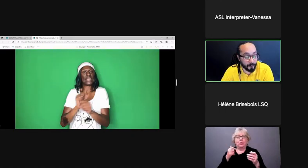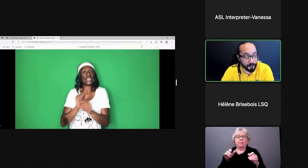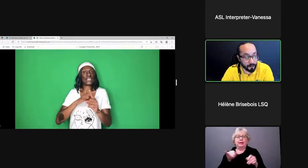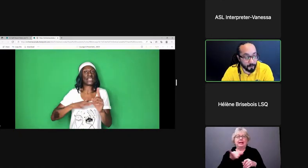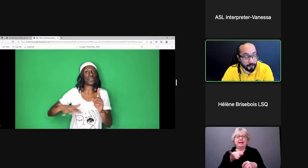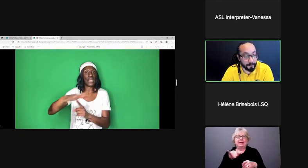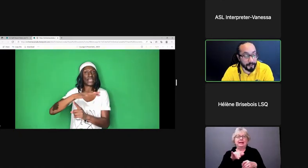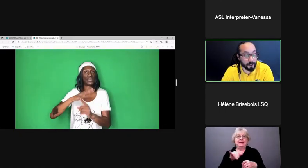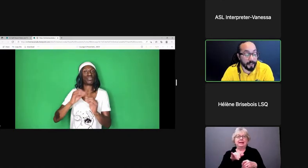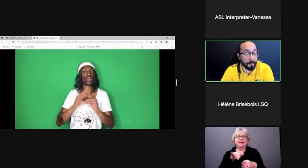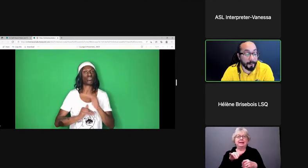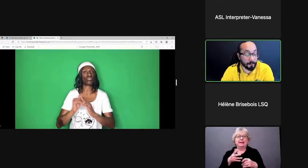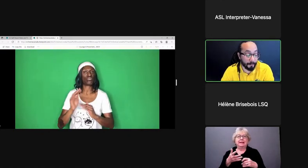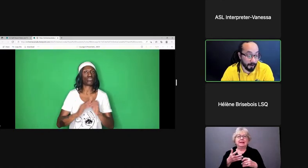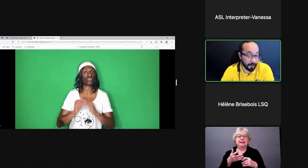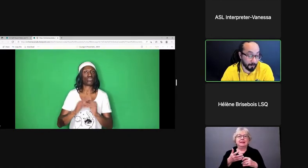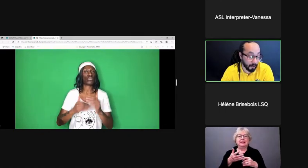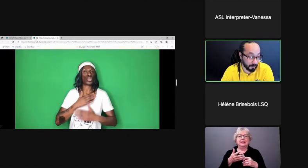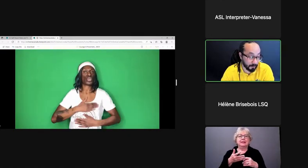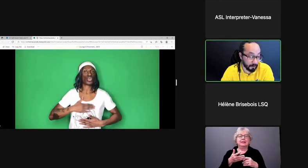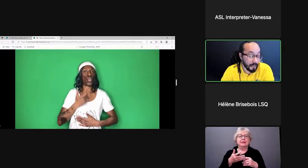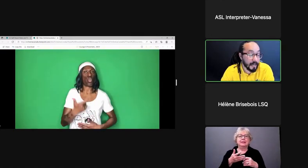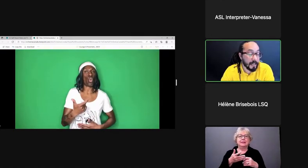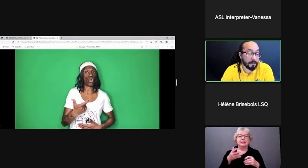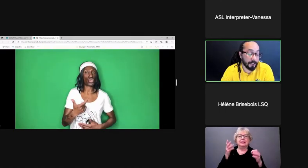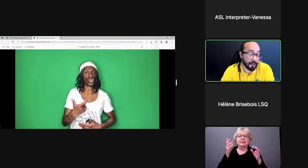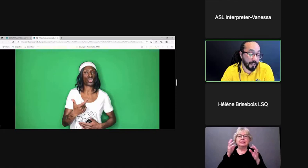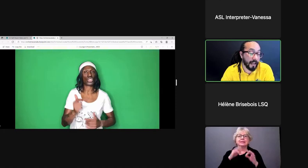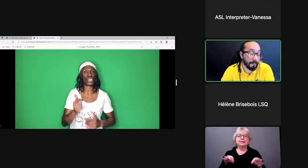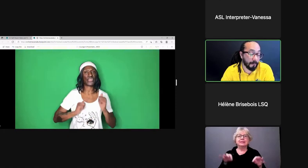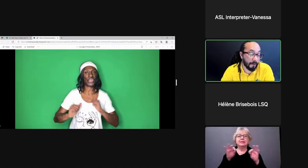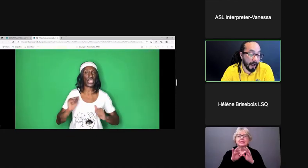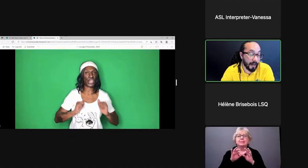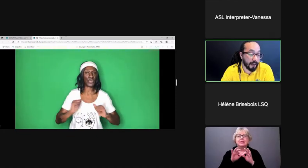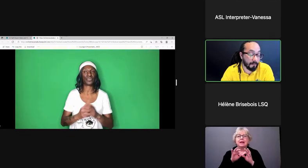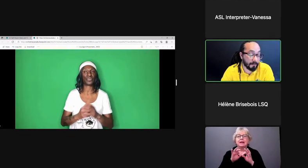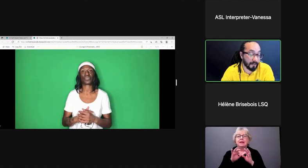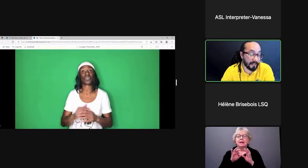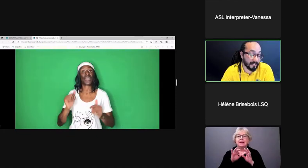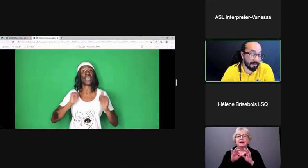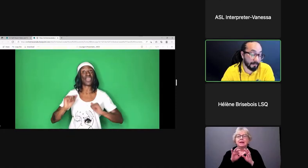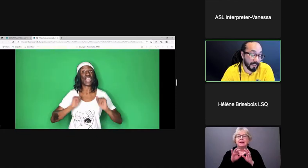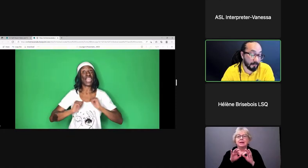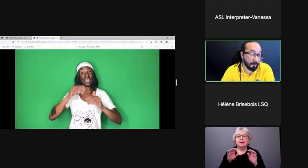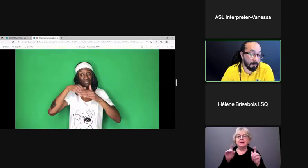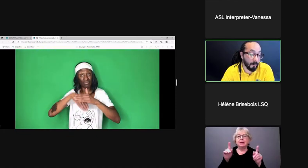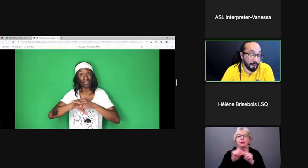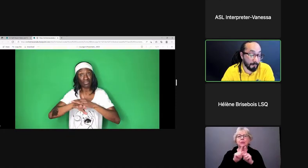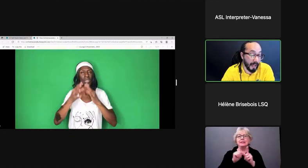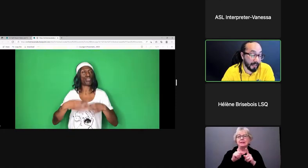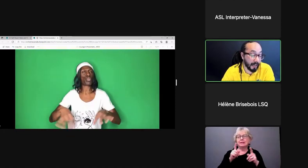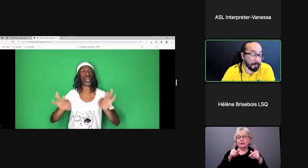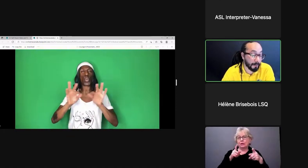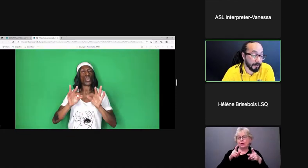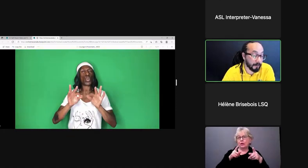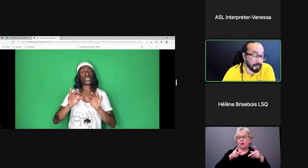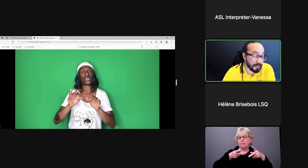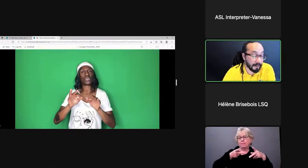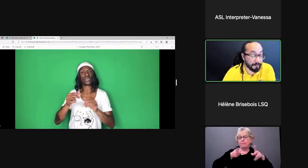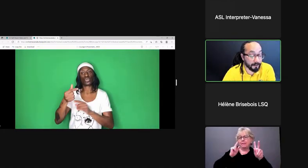donc important aussi de permettre aux interprètes d